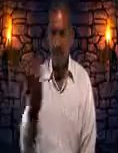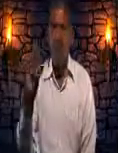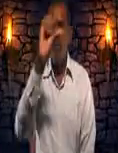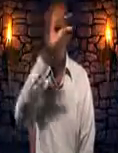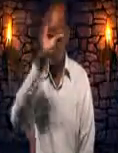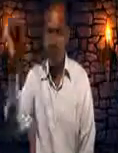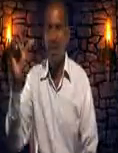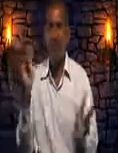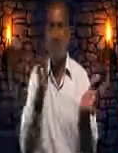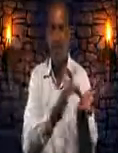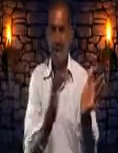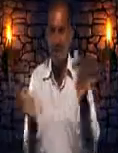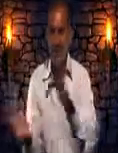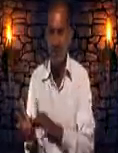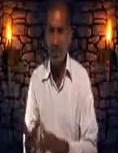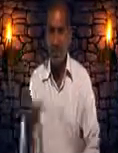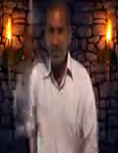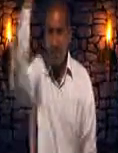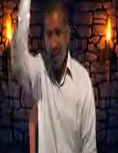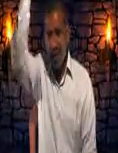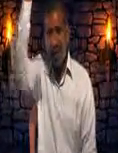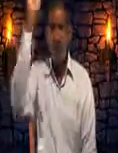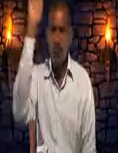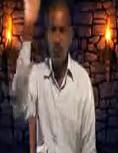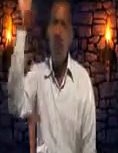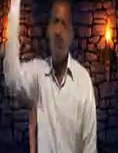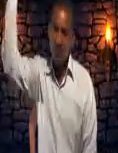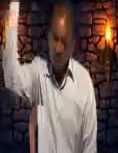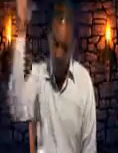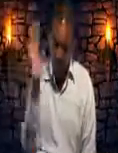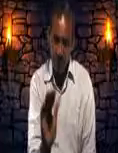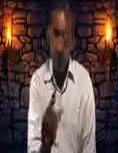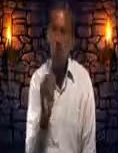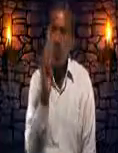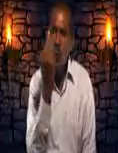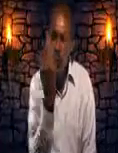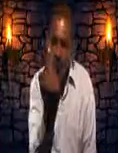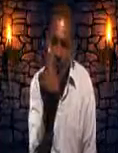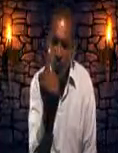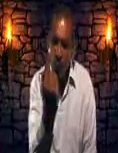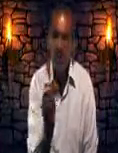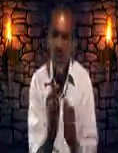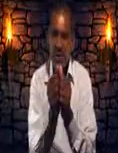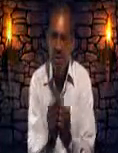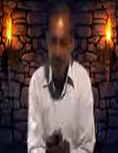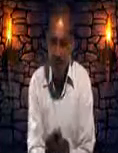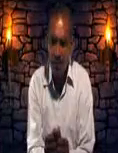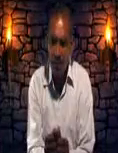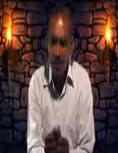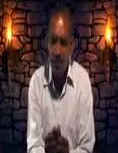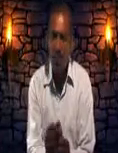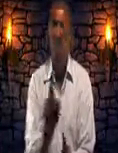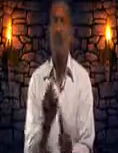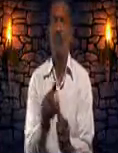வசனம் 33. அவர் தேவனிடத்தில் இருந்து வராதிருந்தால் ஒன்றும்